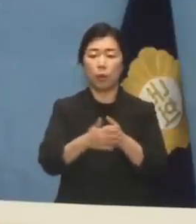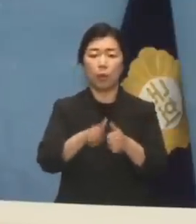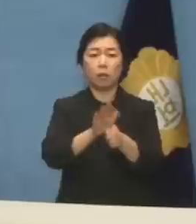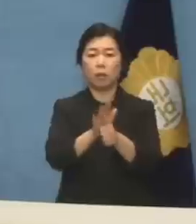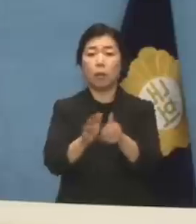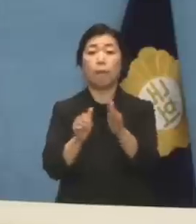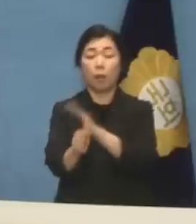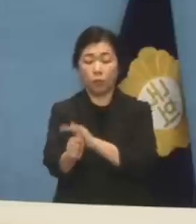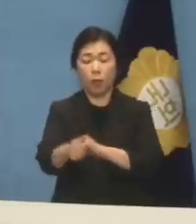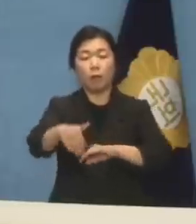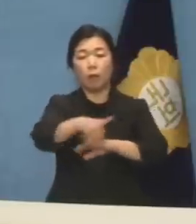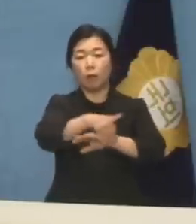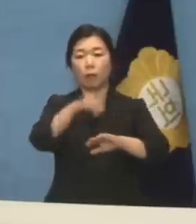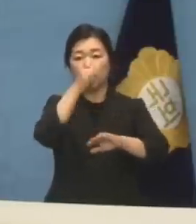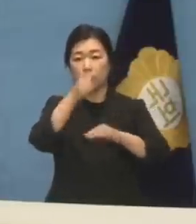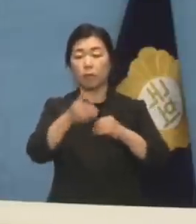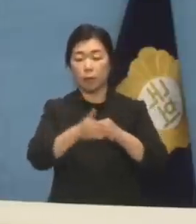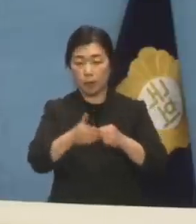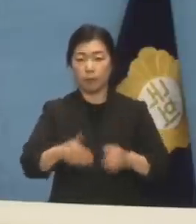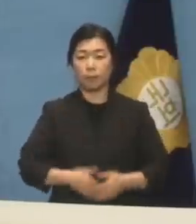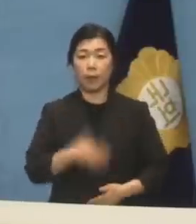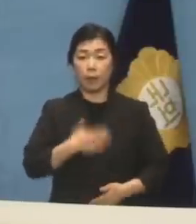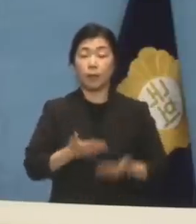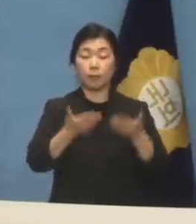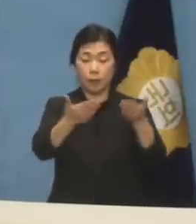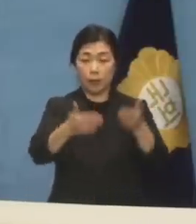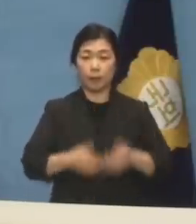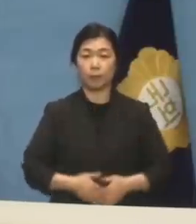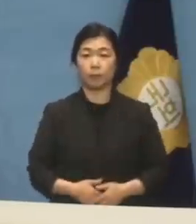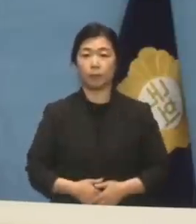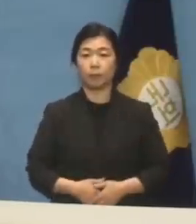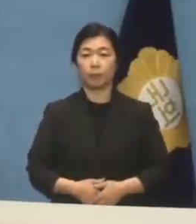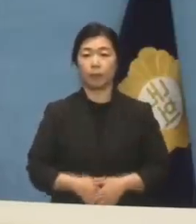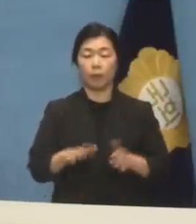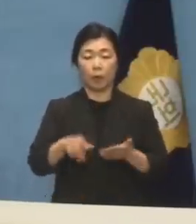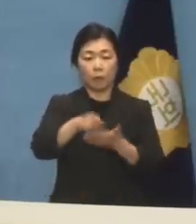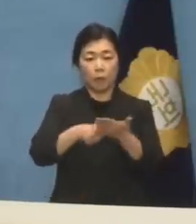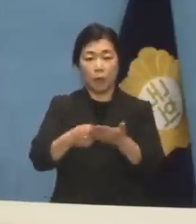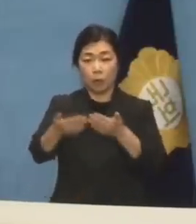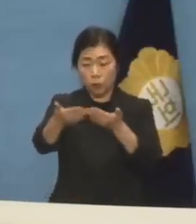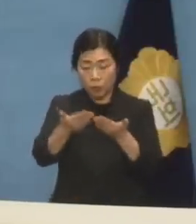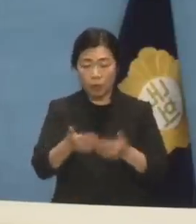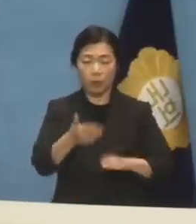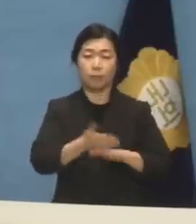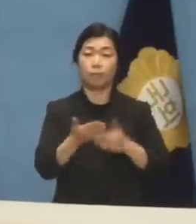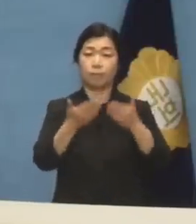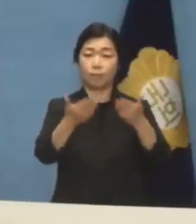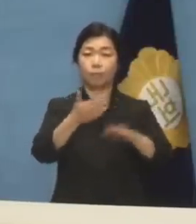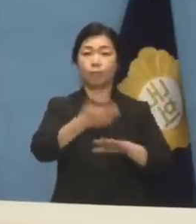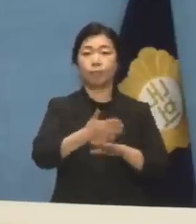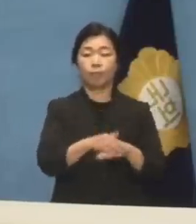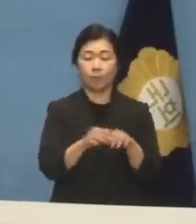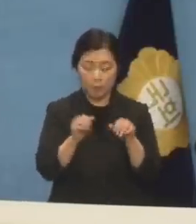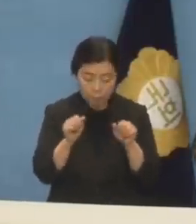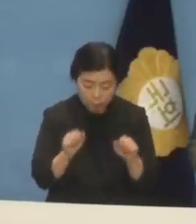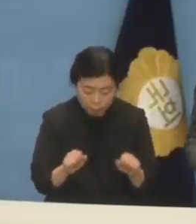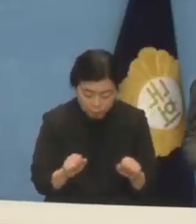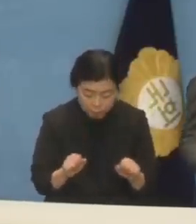지지 방문을 이어서 진행할 예정입니다. 함께 취재해 주셔서 고맙습니다. 감사합니다.